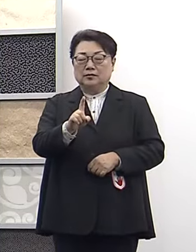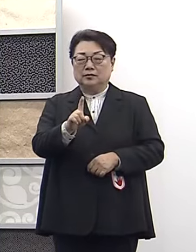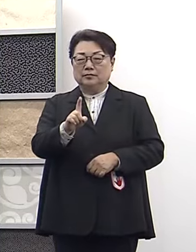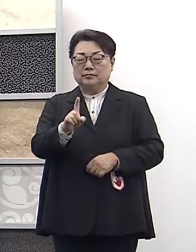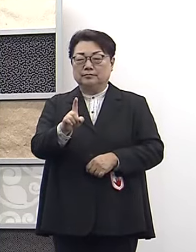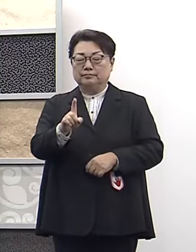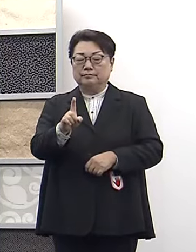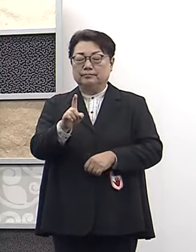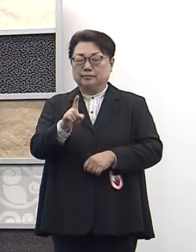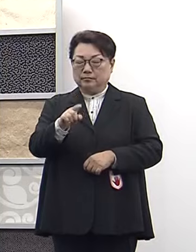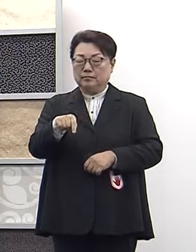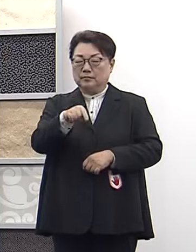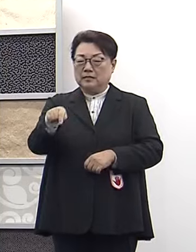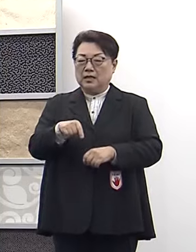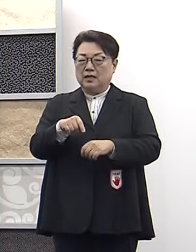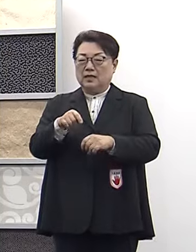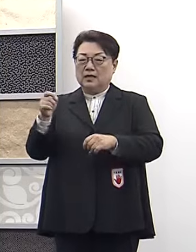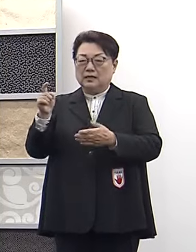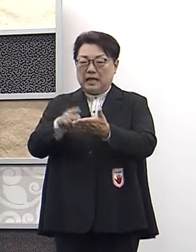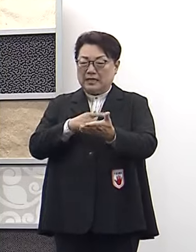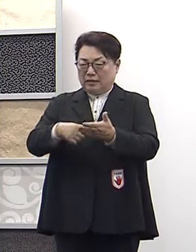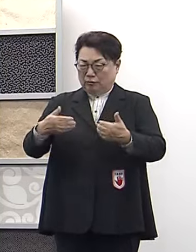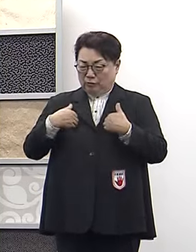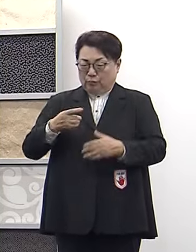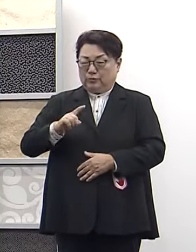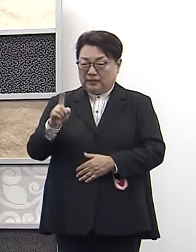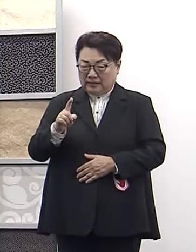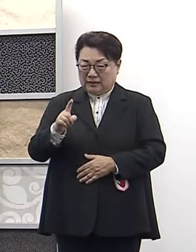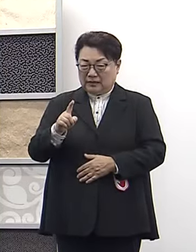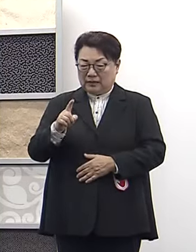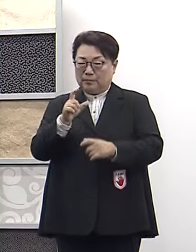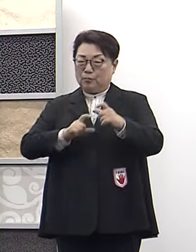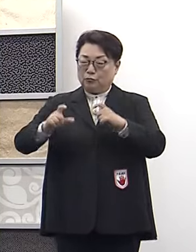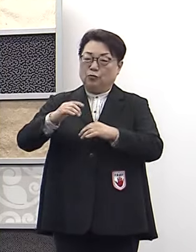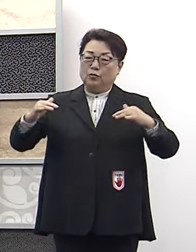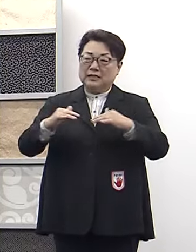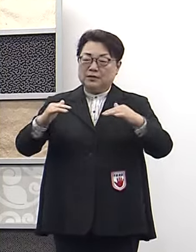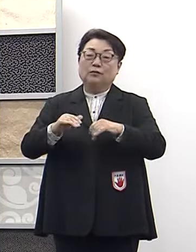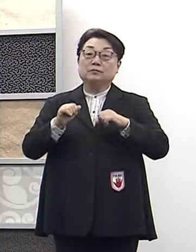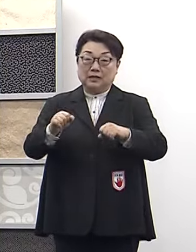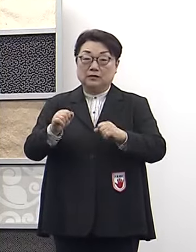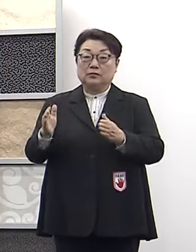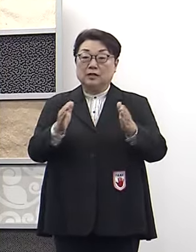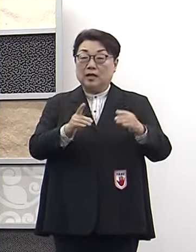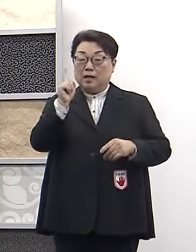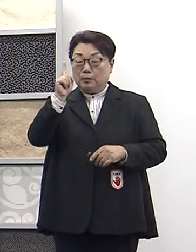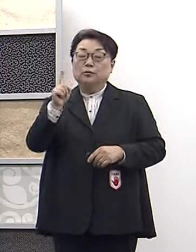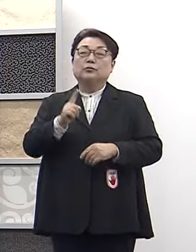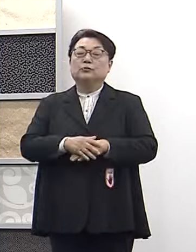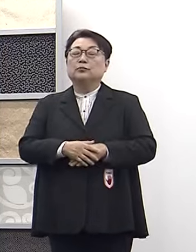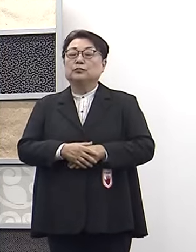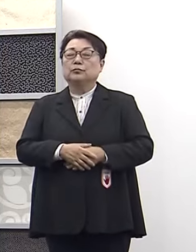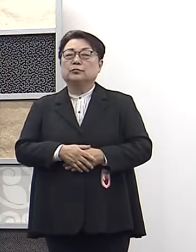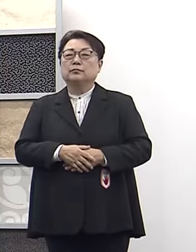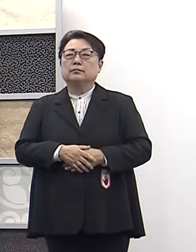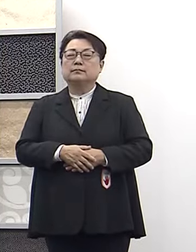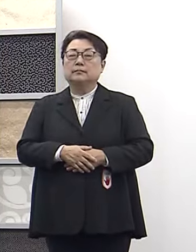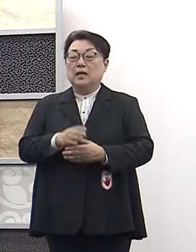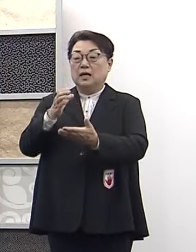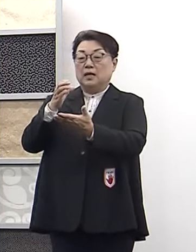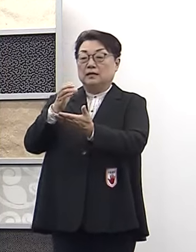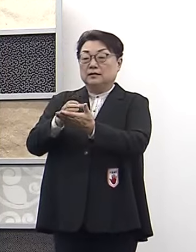より緊急に解決すべき問題なのか、これは議論していきたいと思います。あともう一つすみません、問題点としては、やはり静